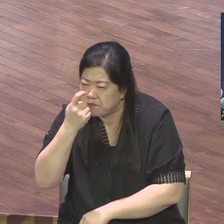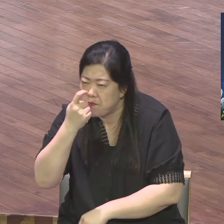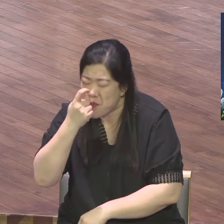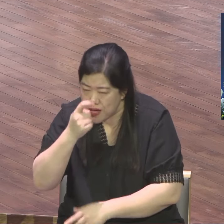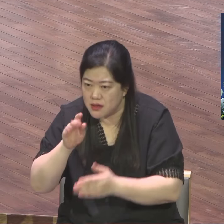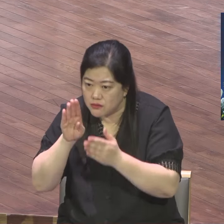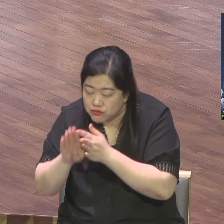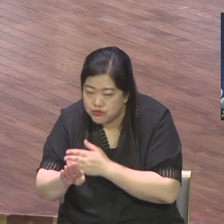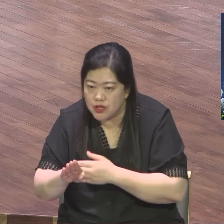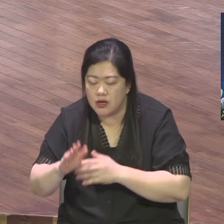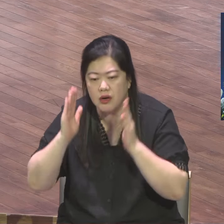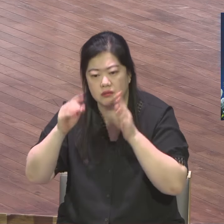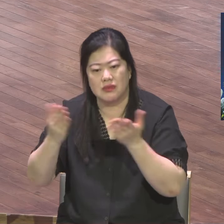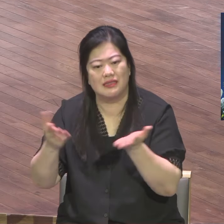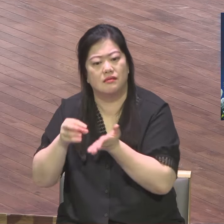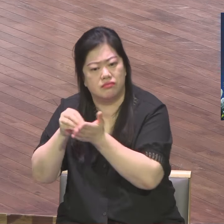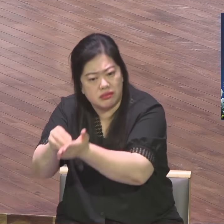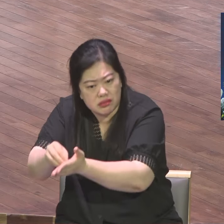말이야.